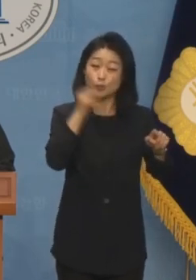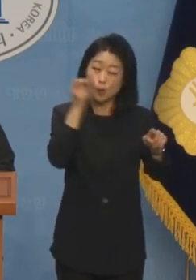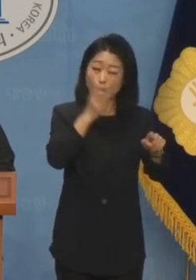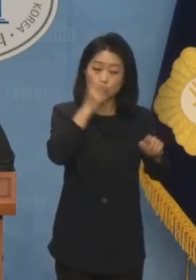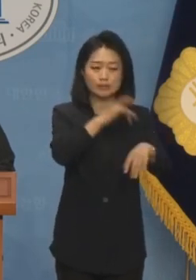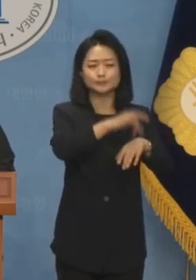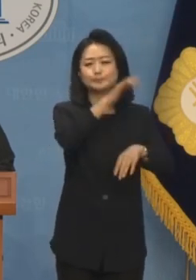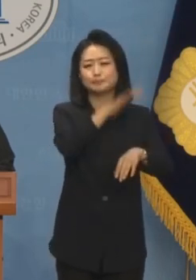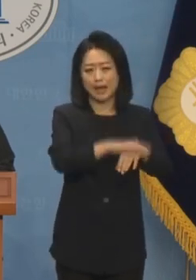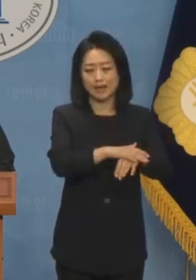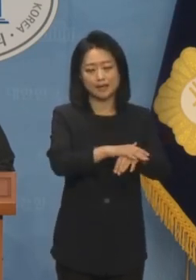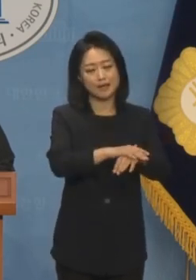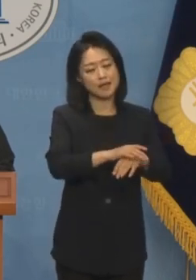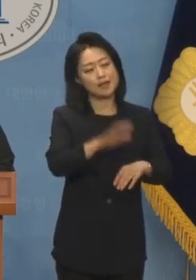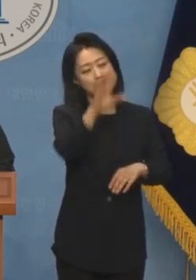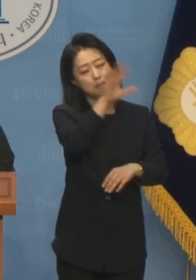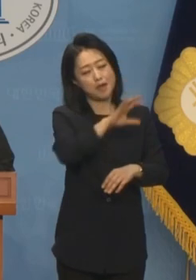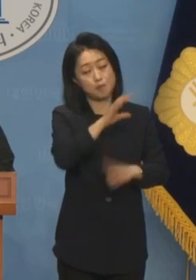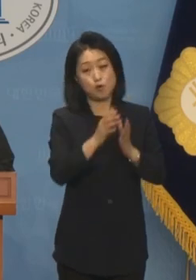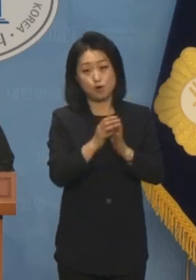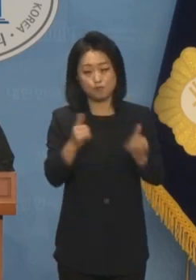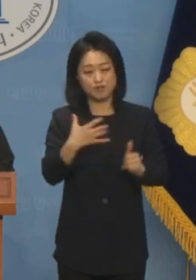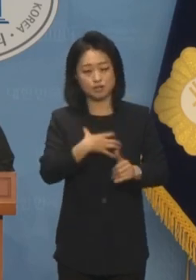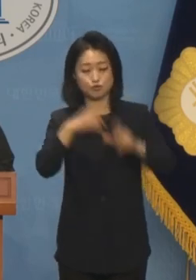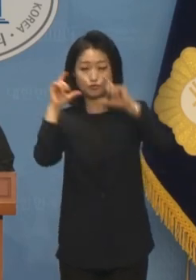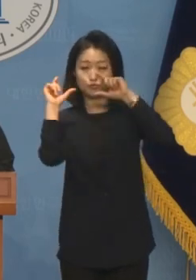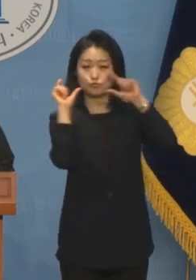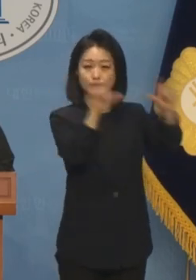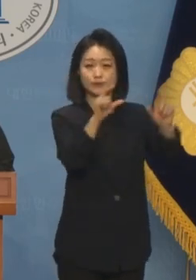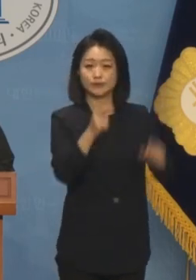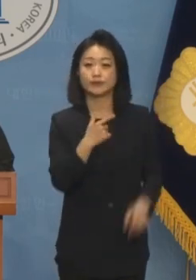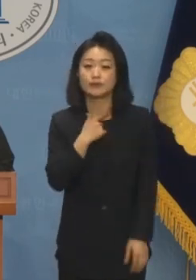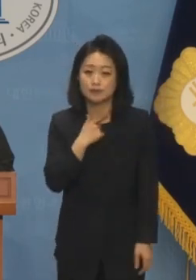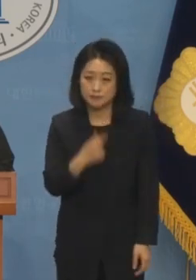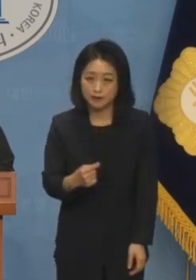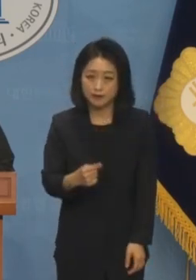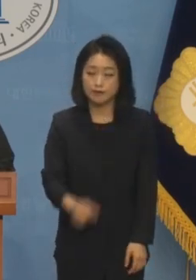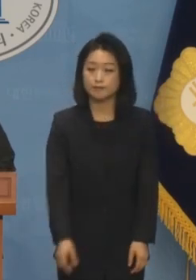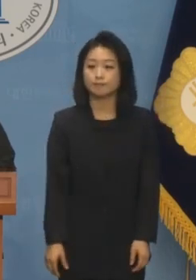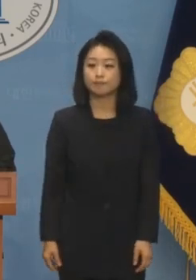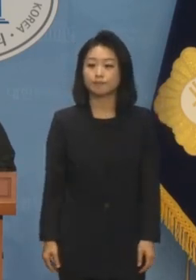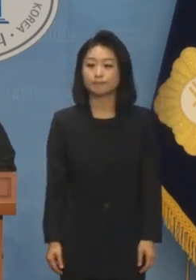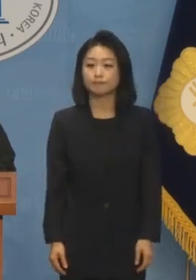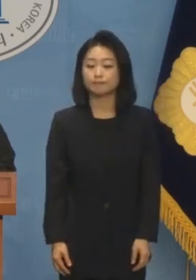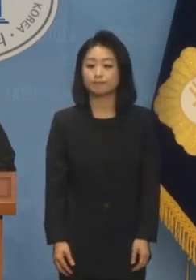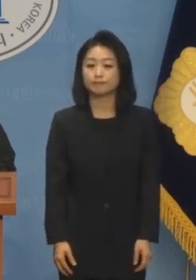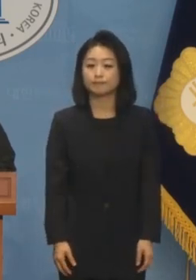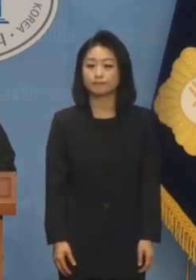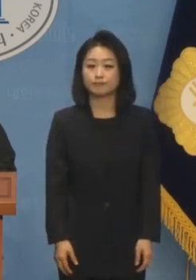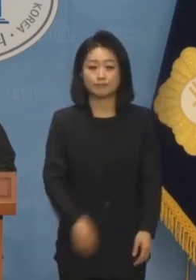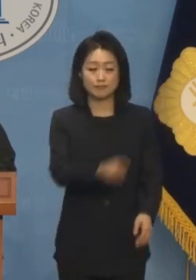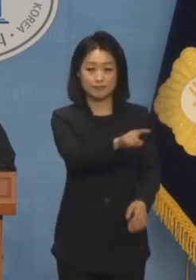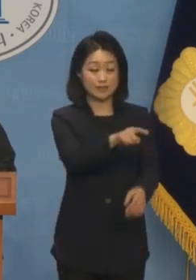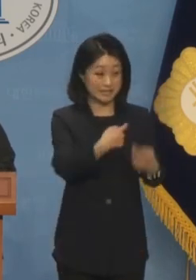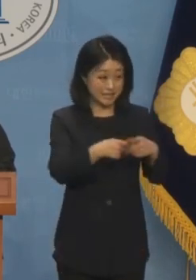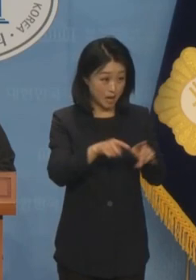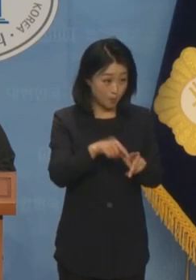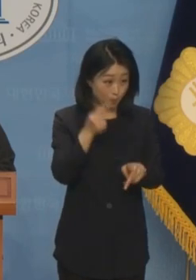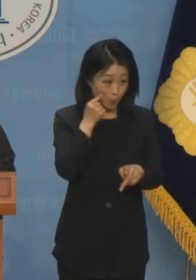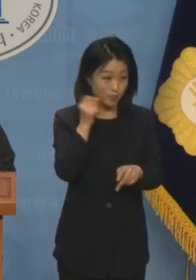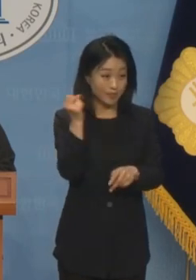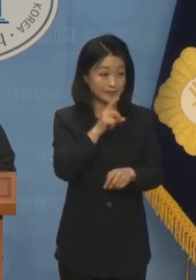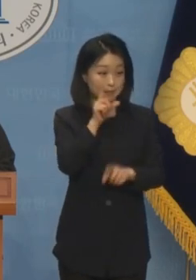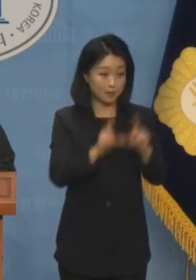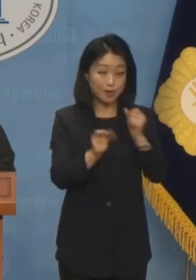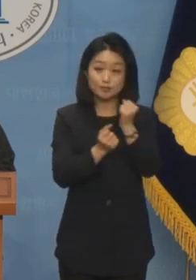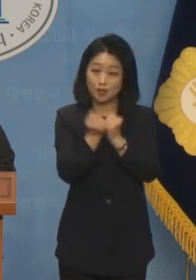들고 나오는 국민의힘을 강력히 규탄합니다. 이해를 못한 것 같아 다시